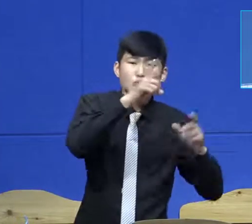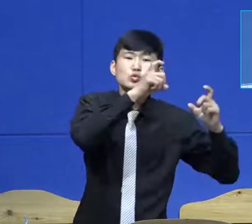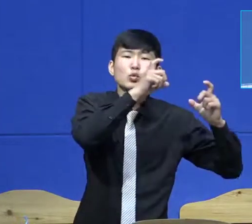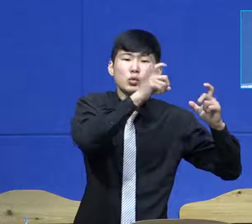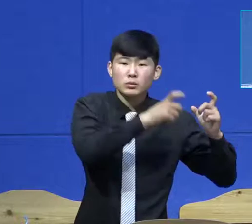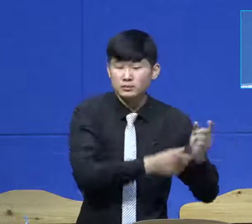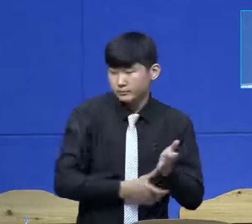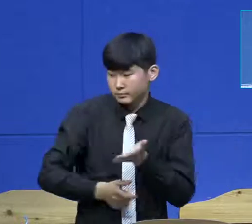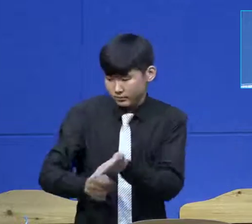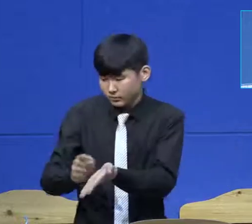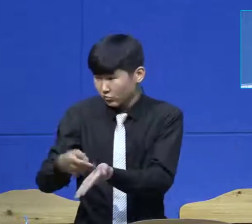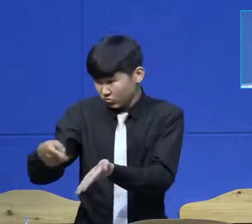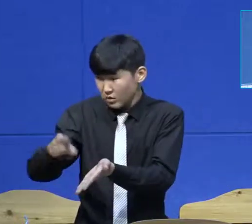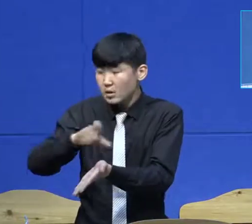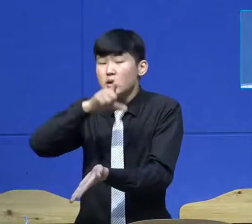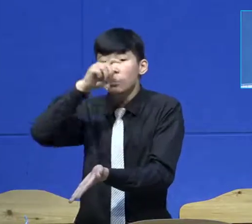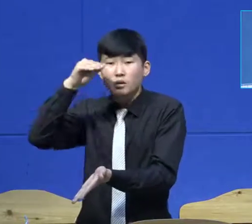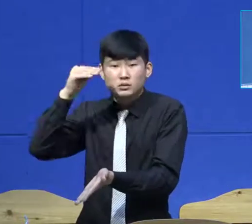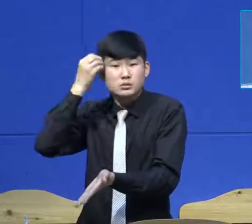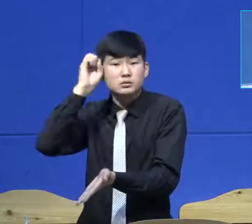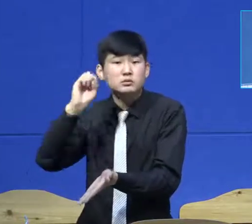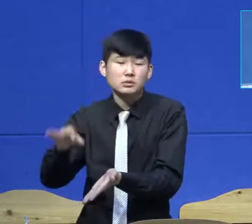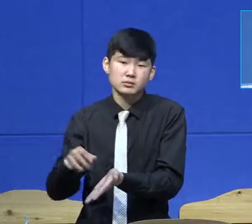Энэ чиний ээж шүү.